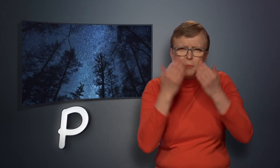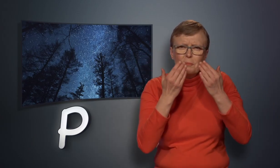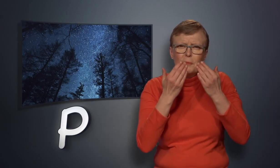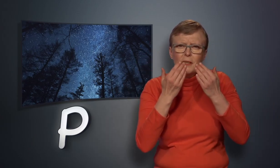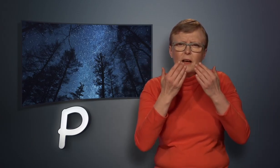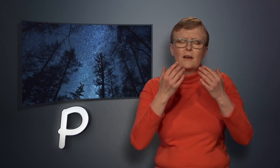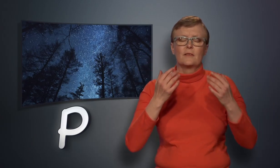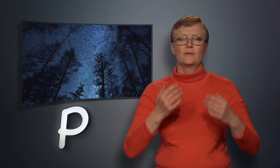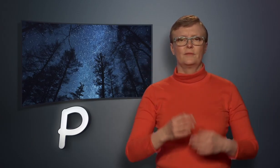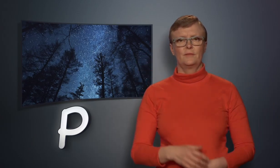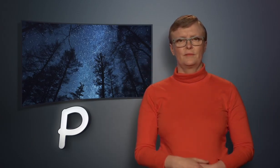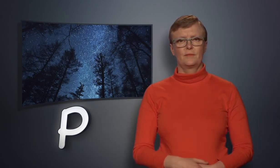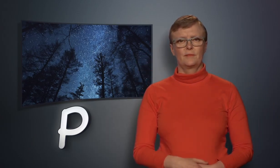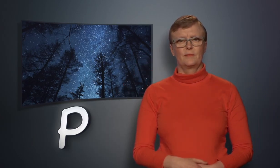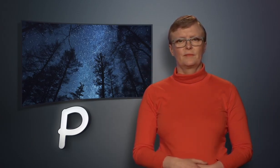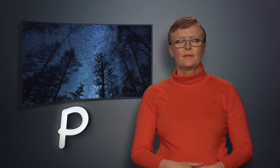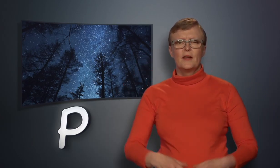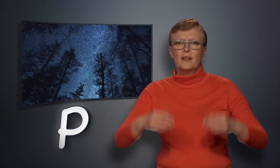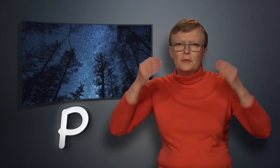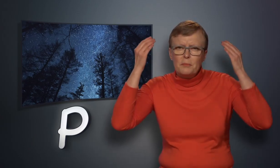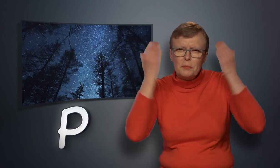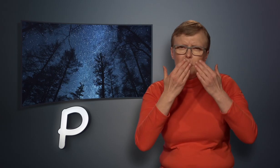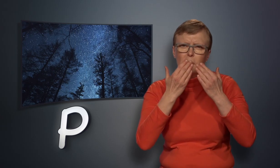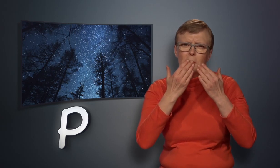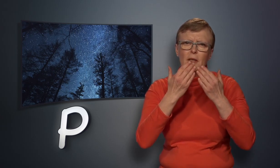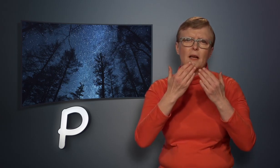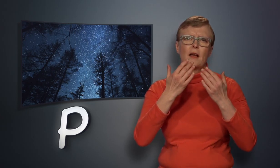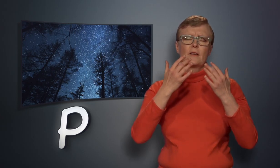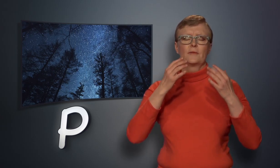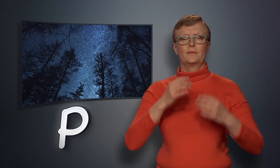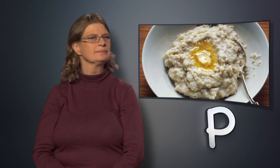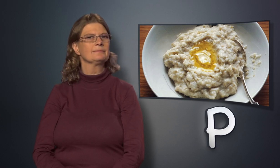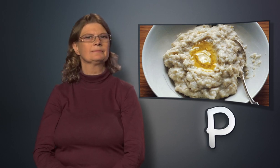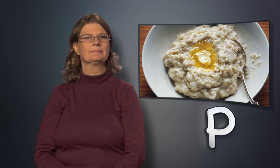Pimeä. Pimeä.